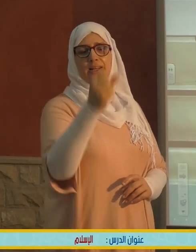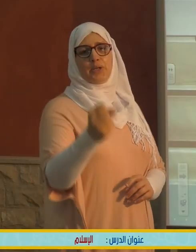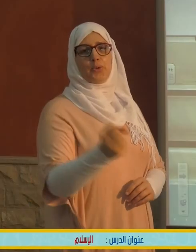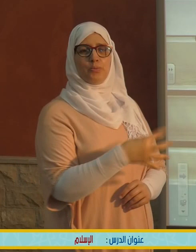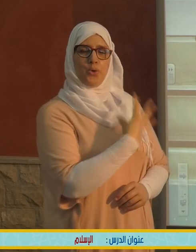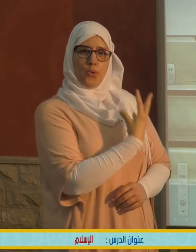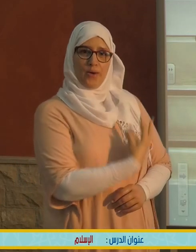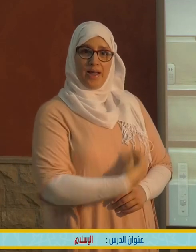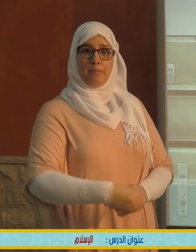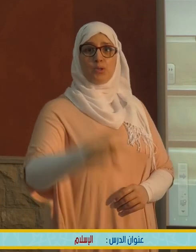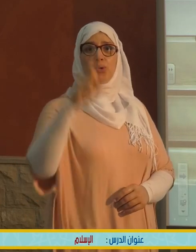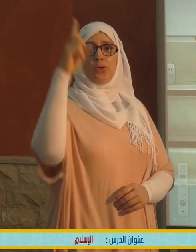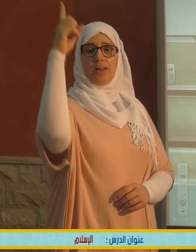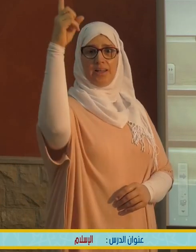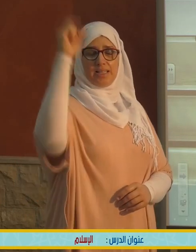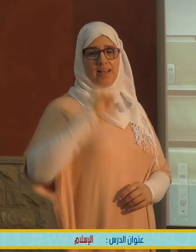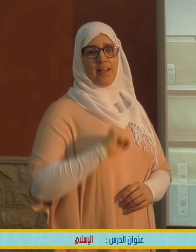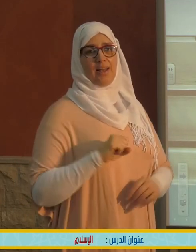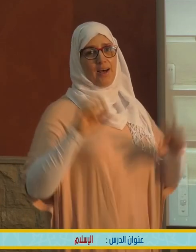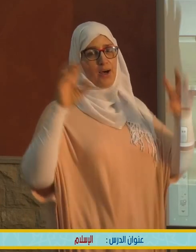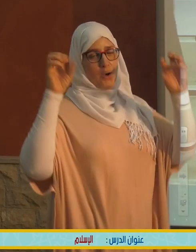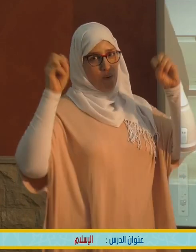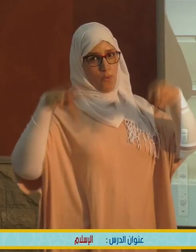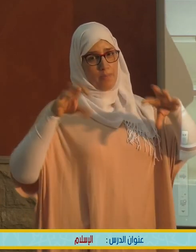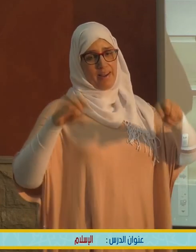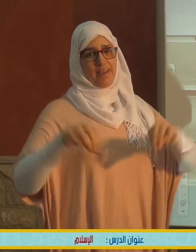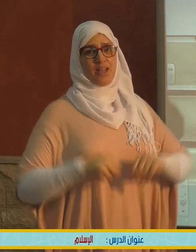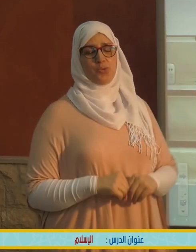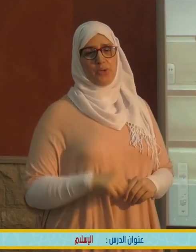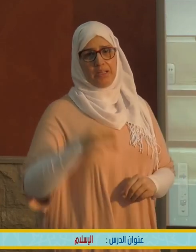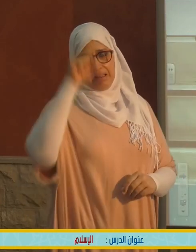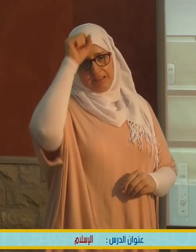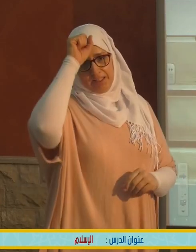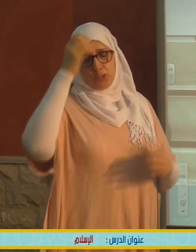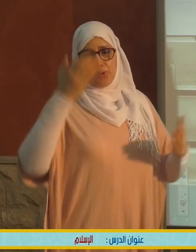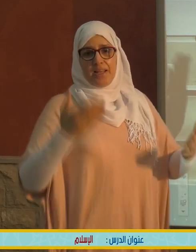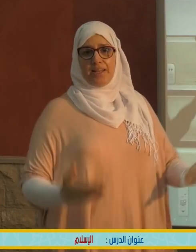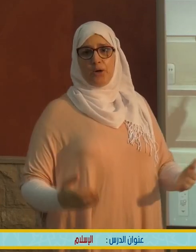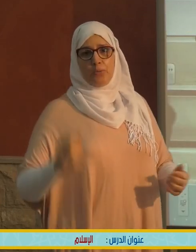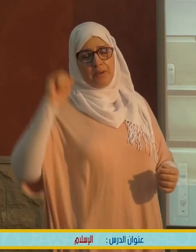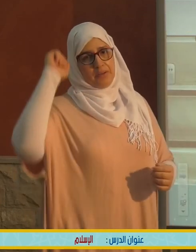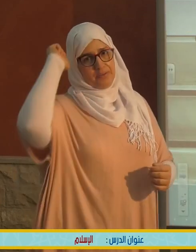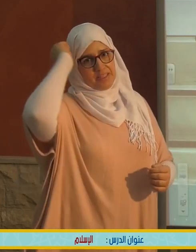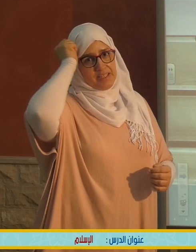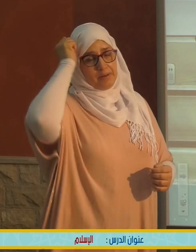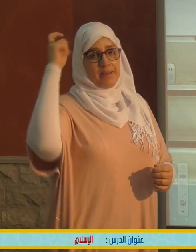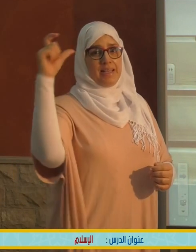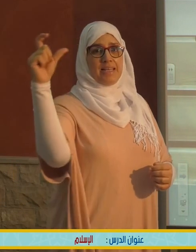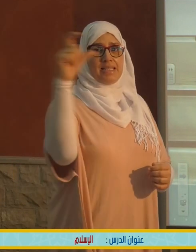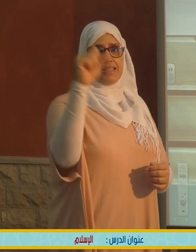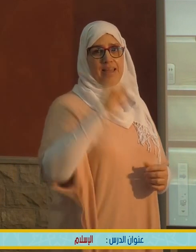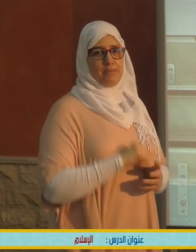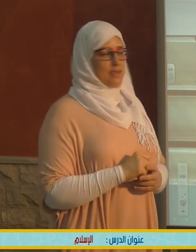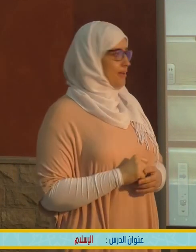السلام عليكم ورحمة الله تعالى وبركاته. درسنا اليوم في التربية